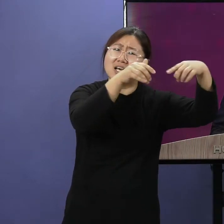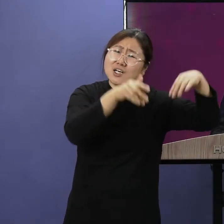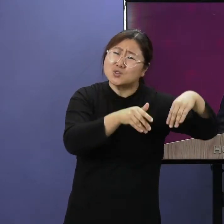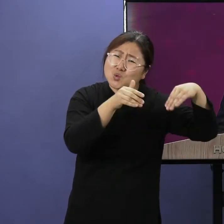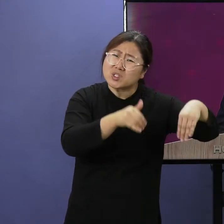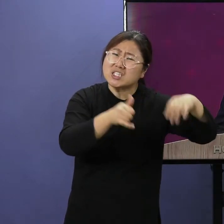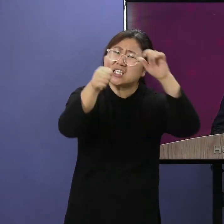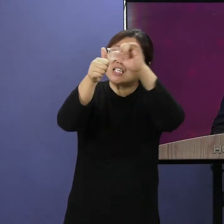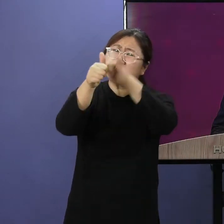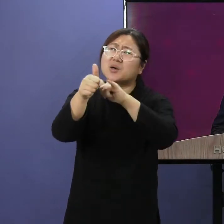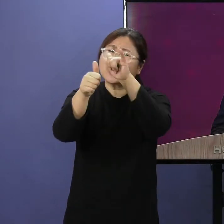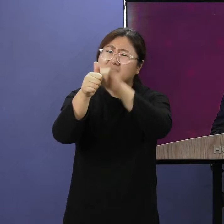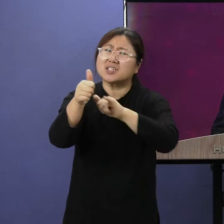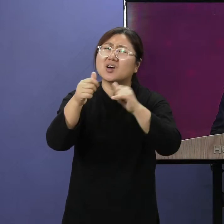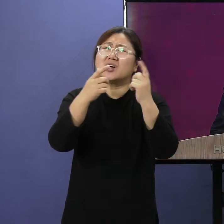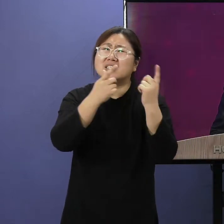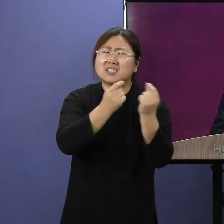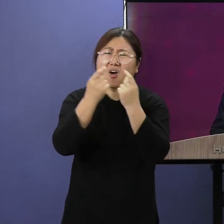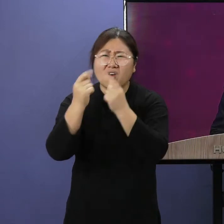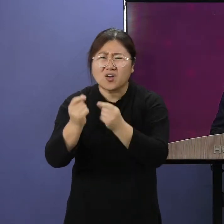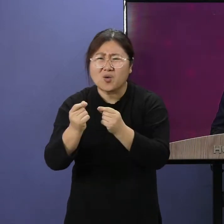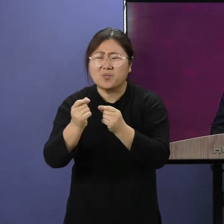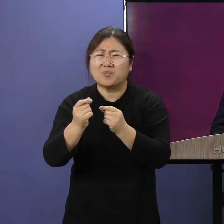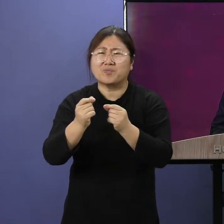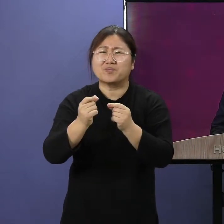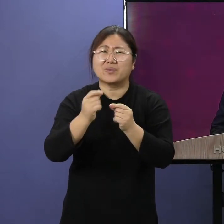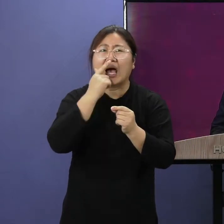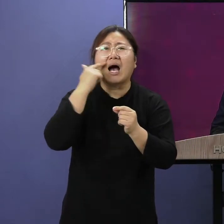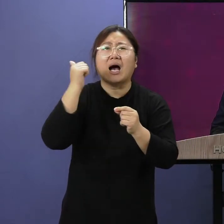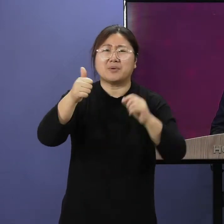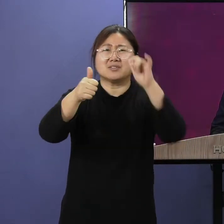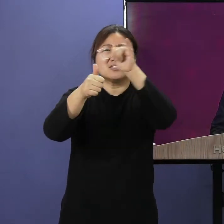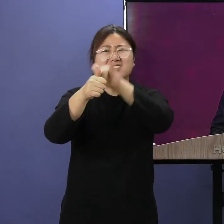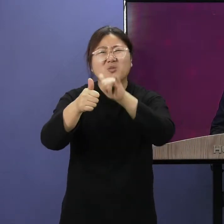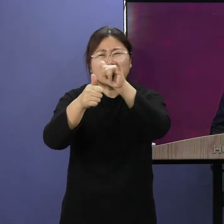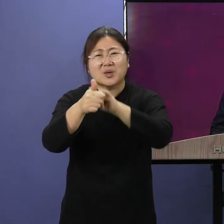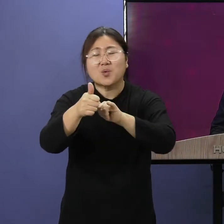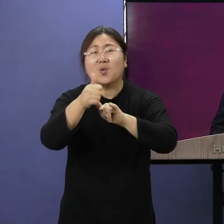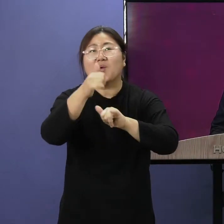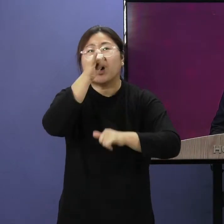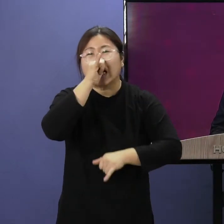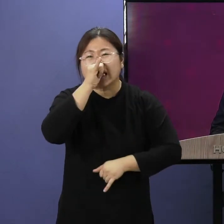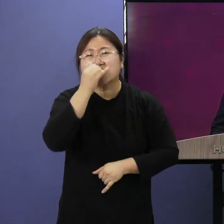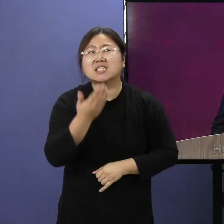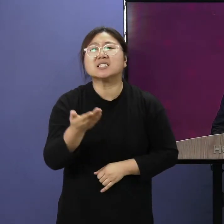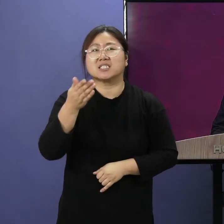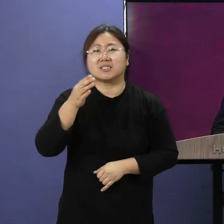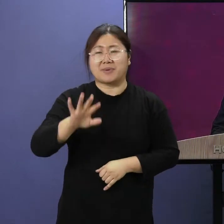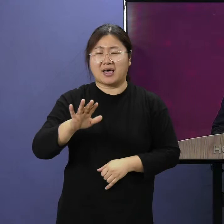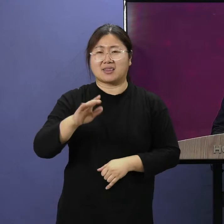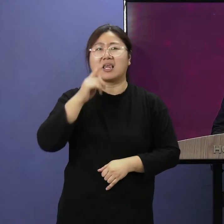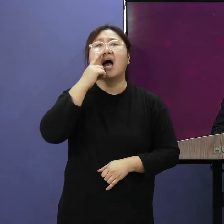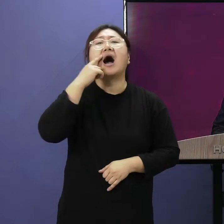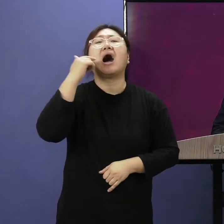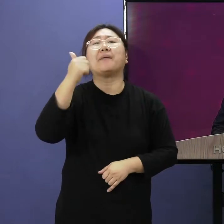사랑해. 야, 내가 너 진짜 사랑한다? 너가 나를 어떻게 보든지 나는 너랑 같이